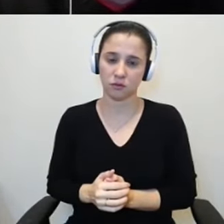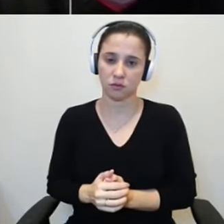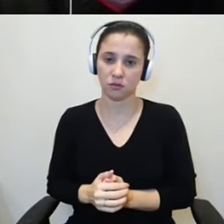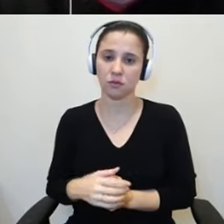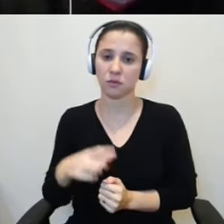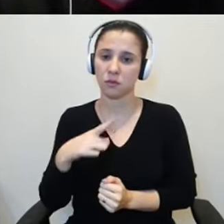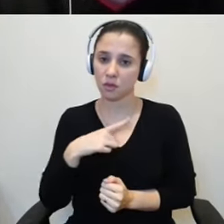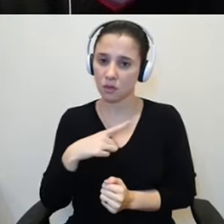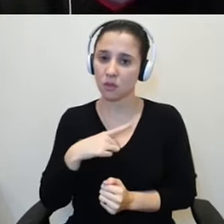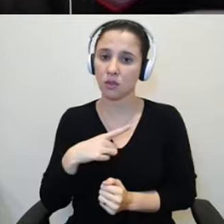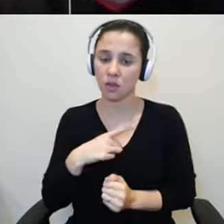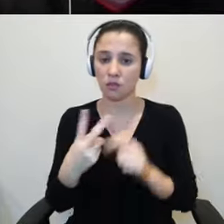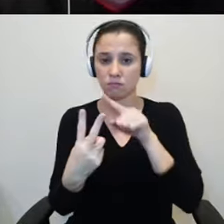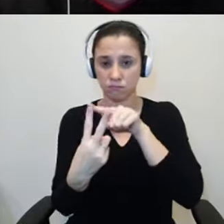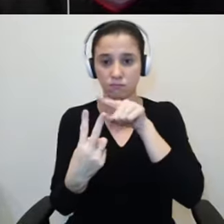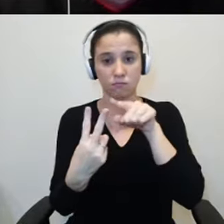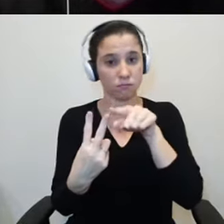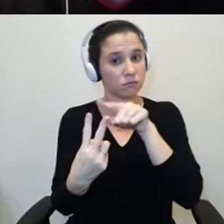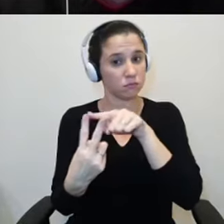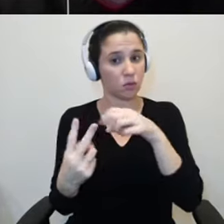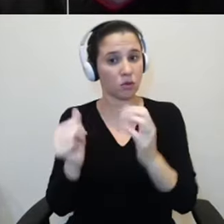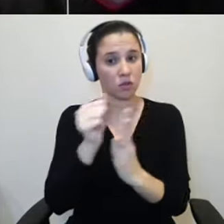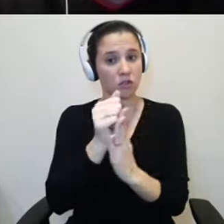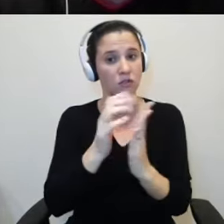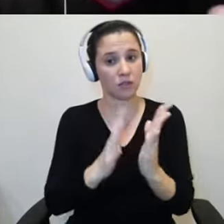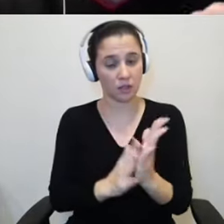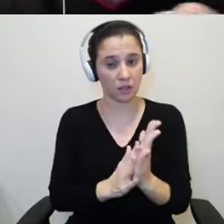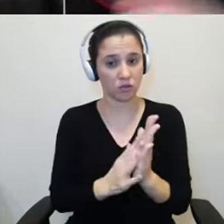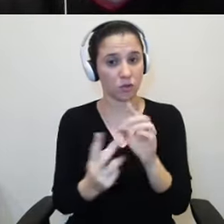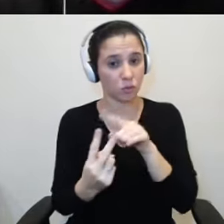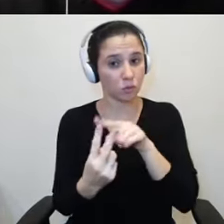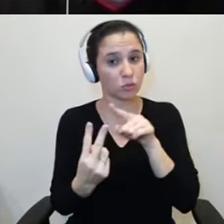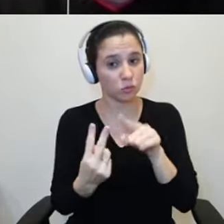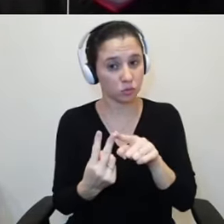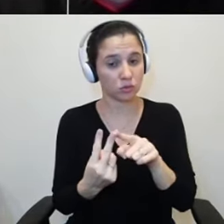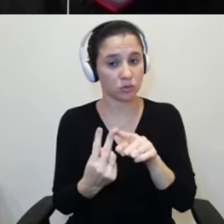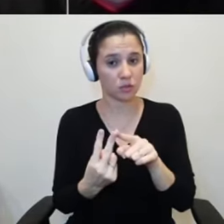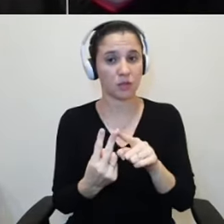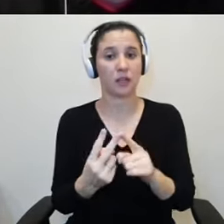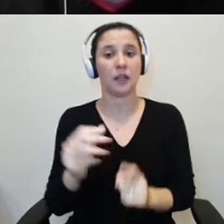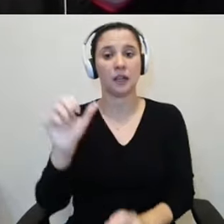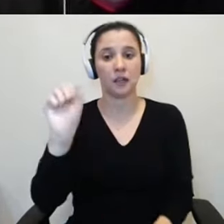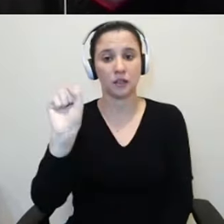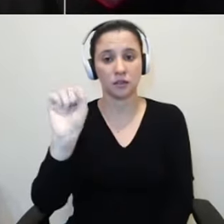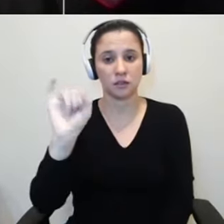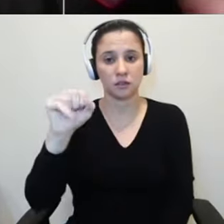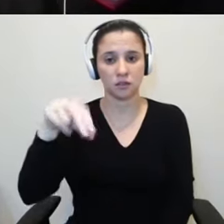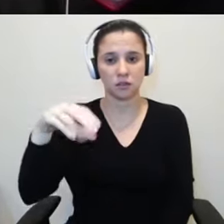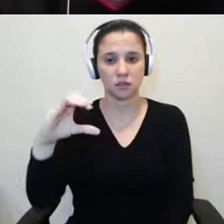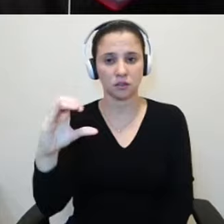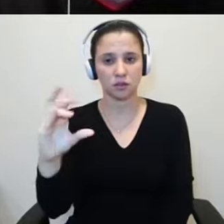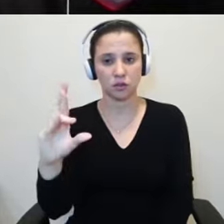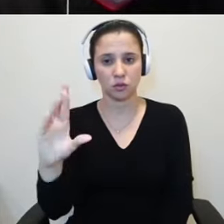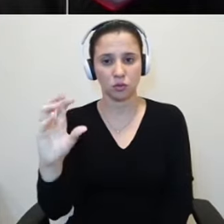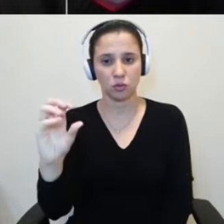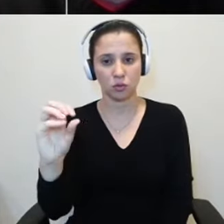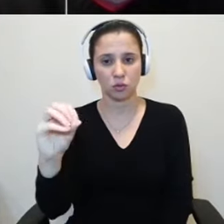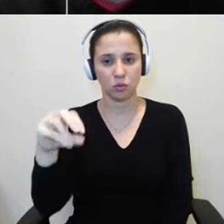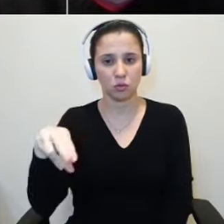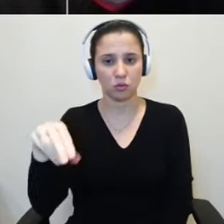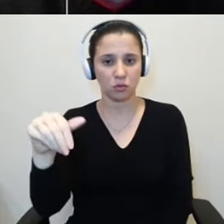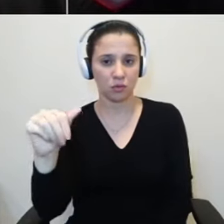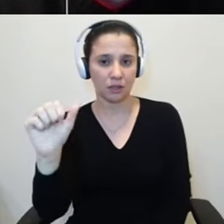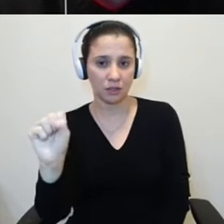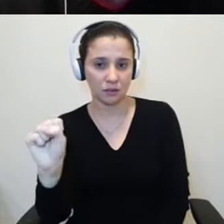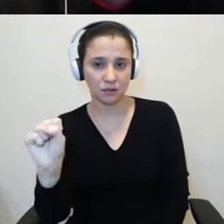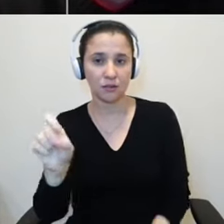atividades síncronas. Os cursos que são noturno, provavelmente, sim, terão algumas atividades em que os professores vão exigir a presença de vocês